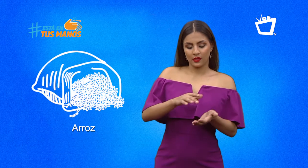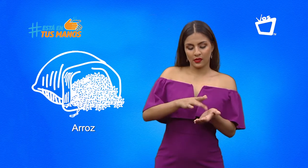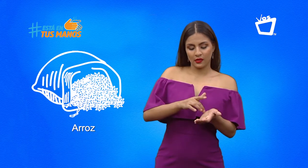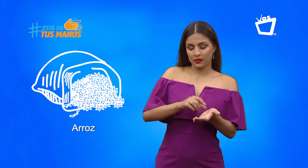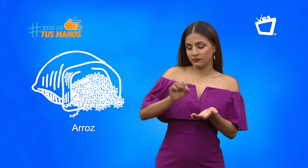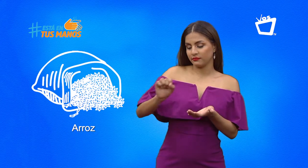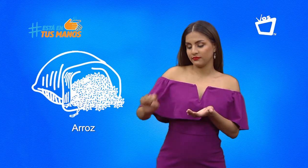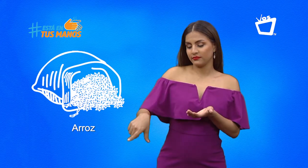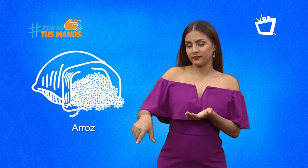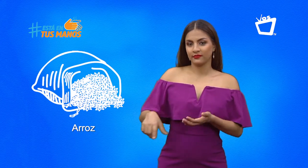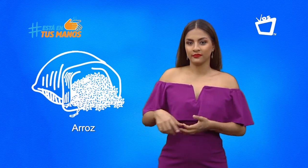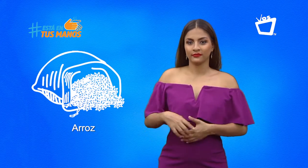arroz